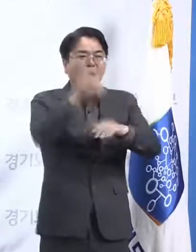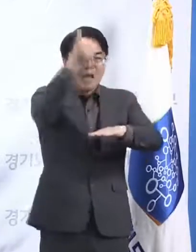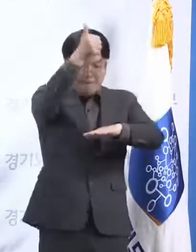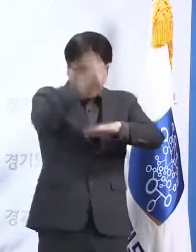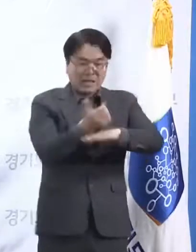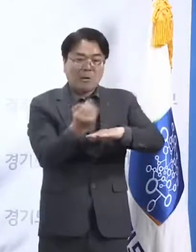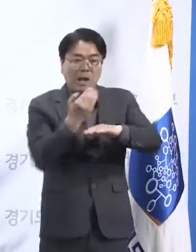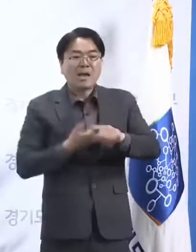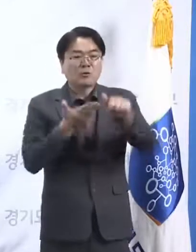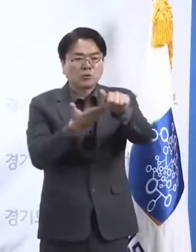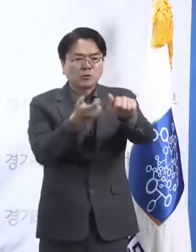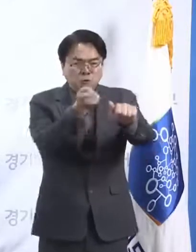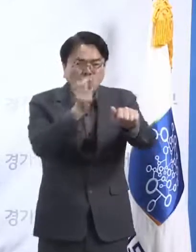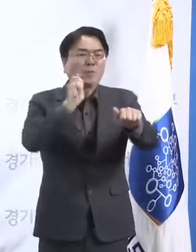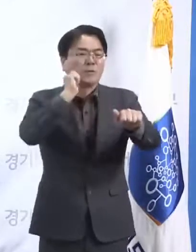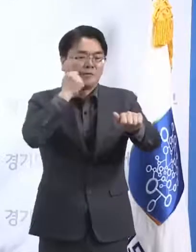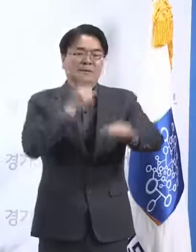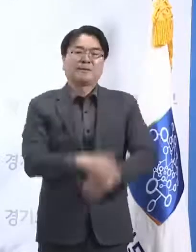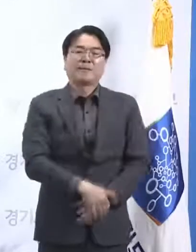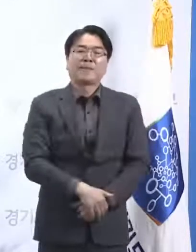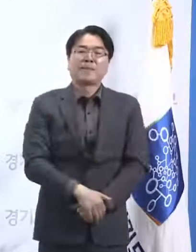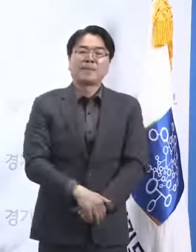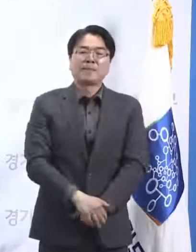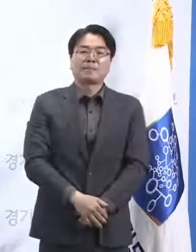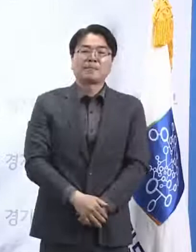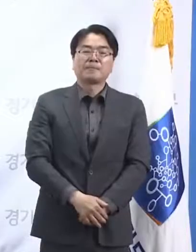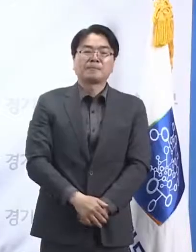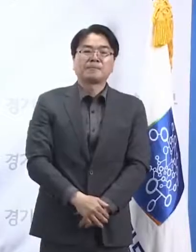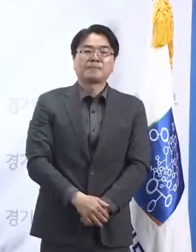어려울 것 같습니다. 예, 일단.